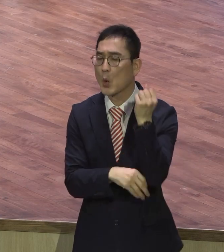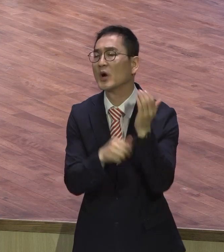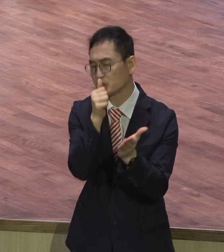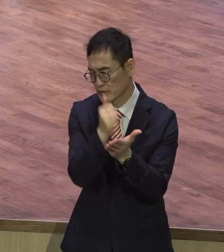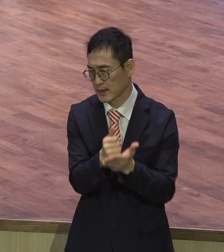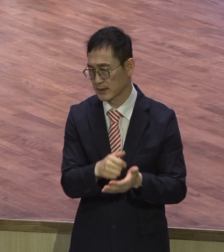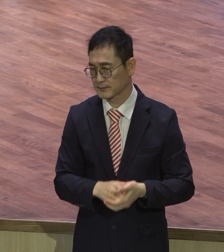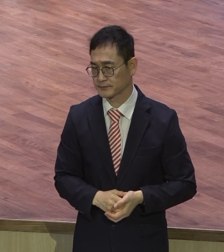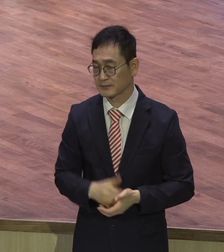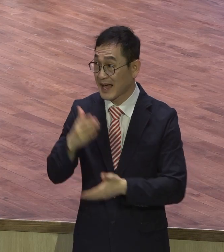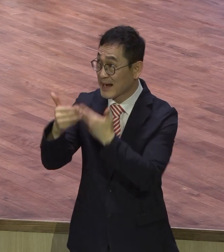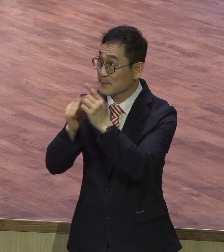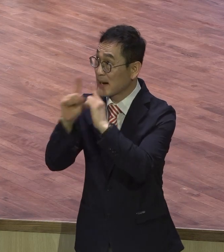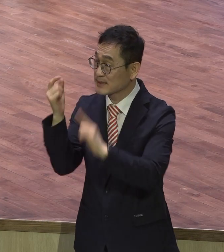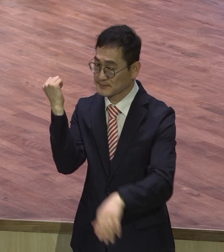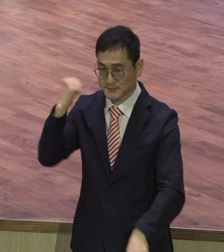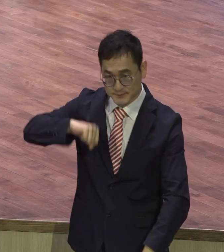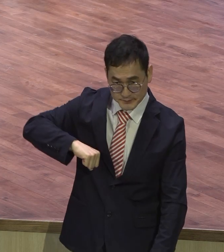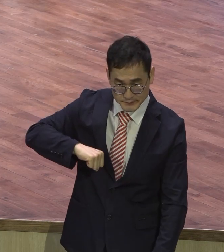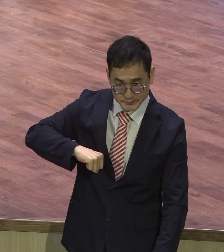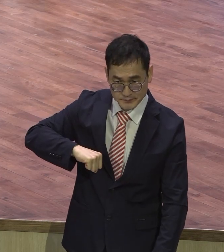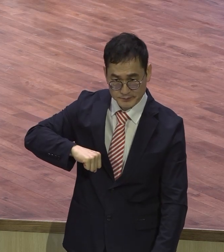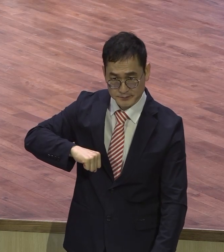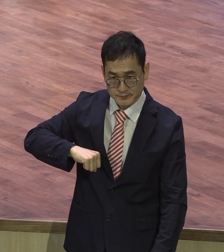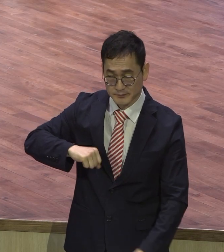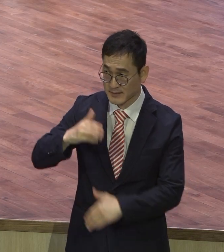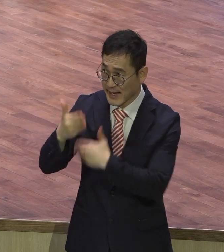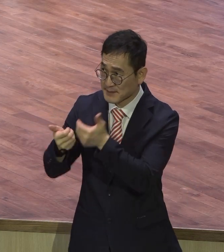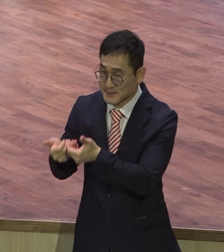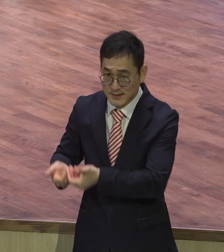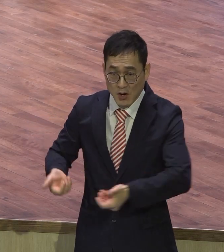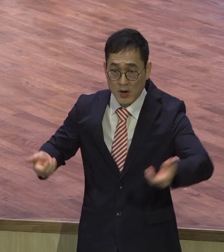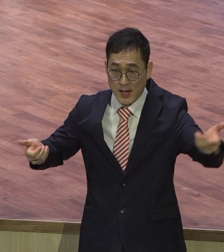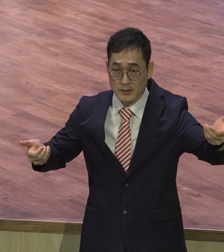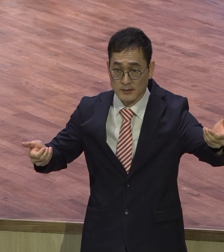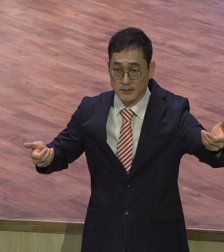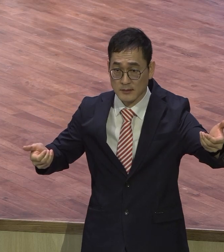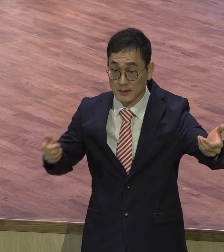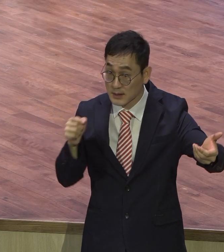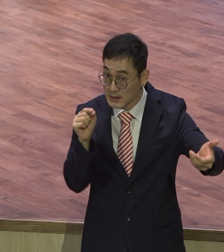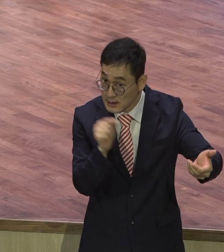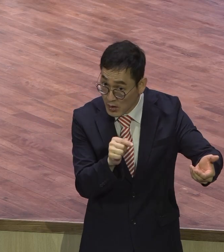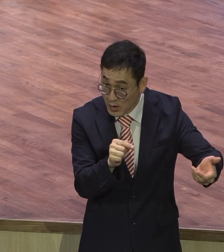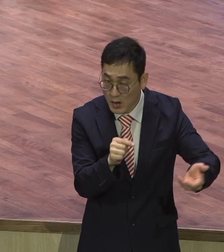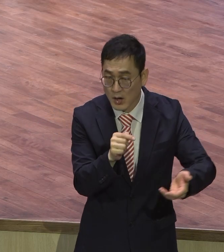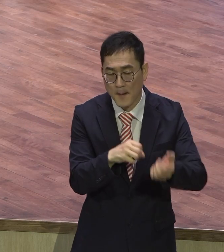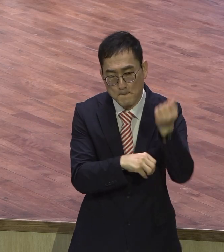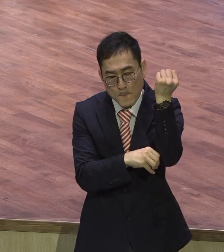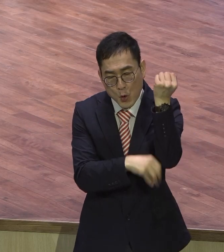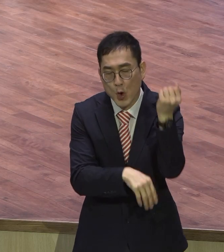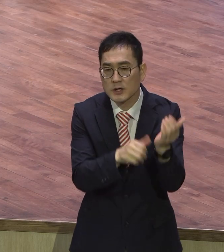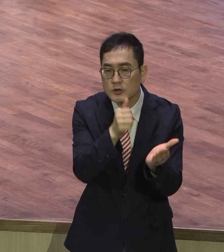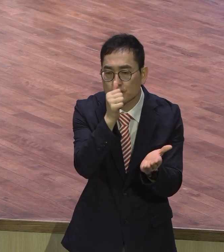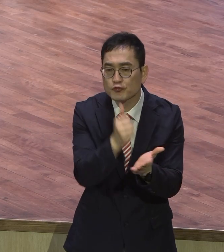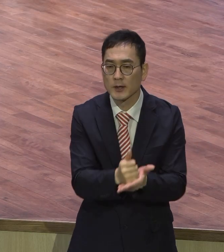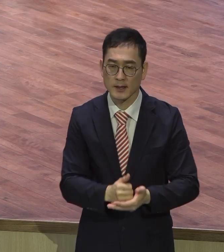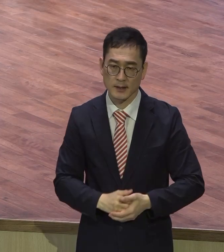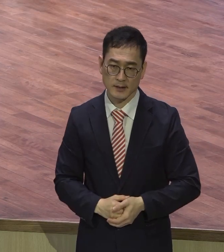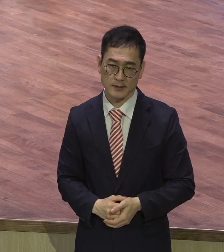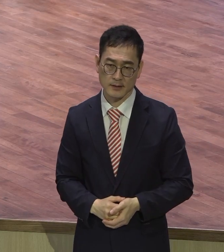말씀에 불순정해서 하나님을 떠난 근원적인 죄. 죄. 전혀 모릅니다.